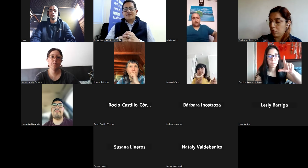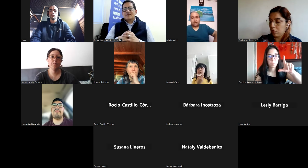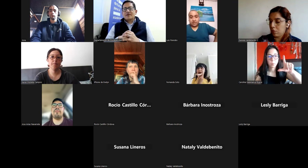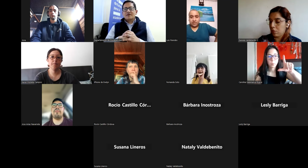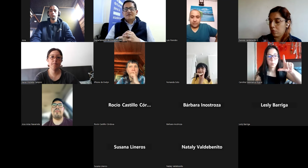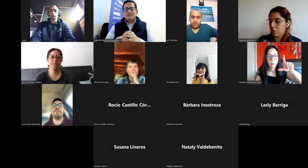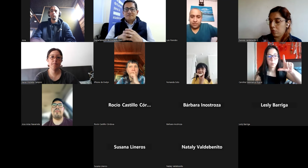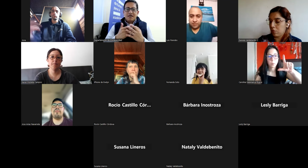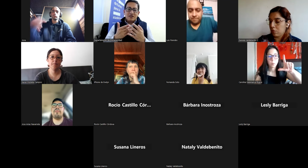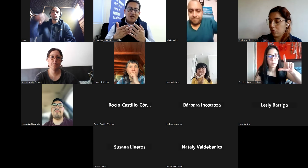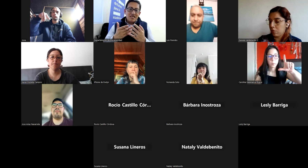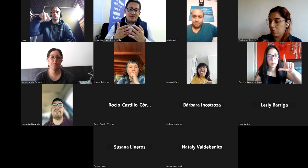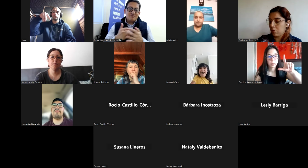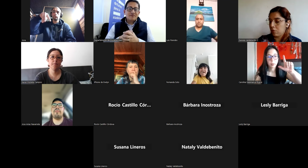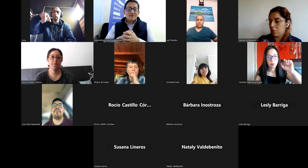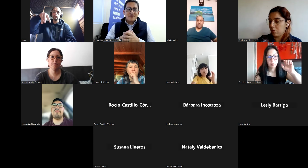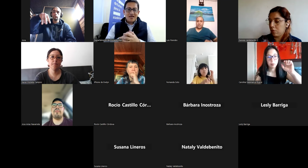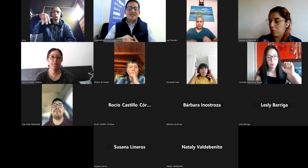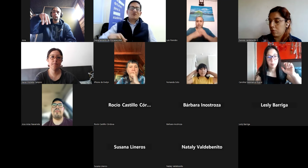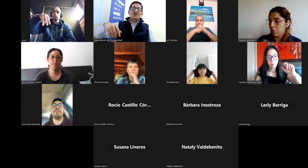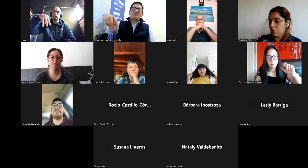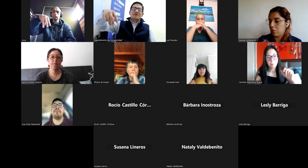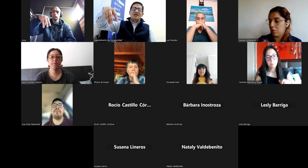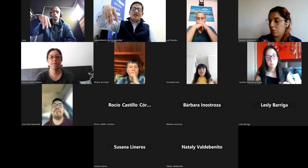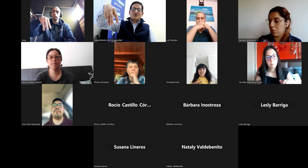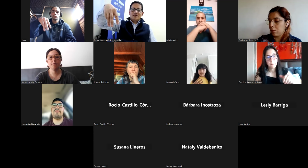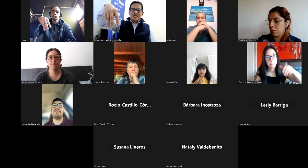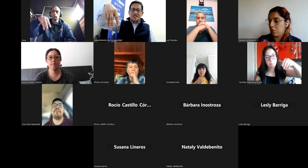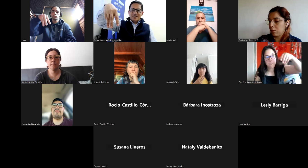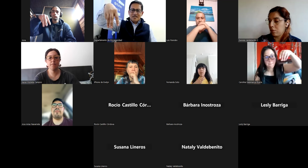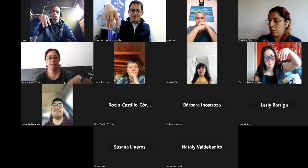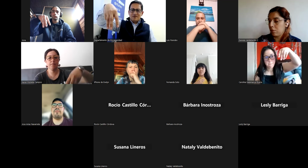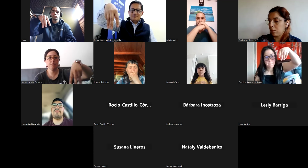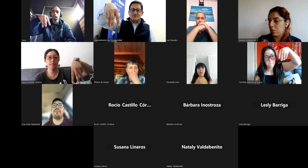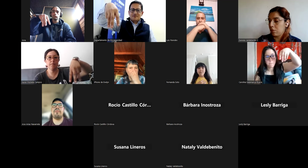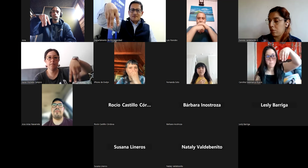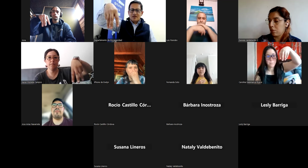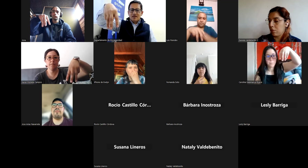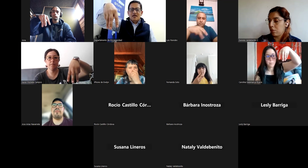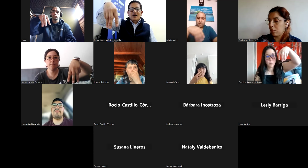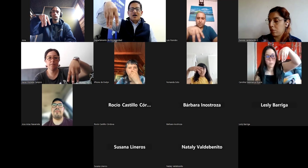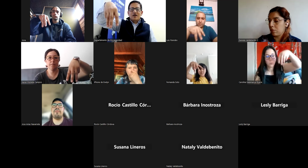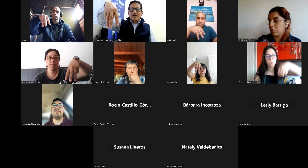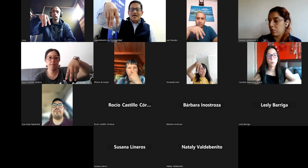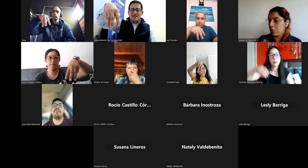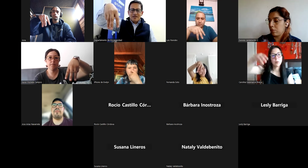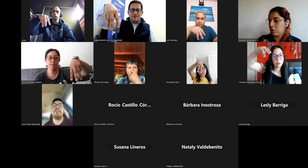parte con la letra M. Ahí está, muy bien. Eso, la letra M. Ahora, la M